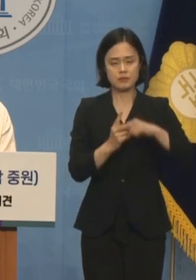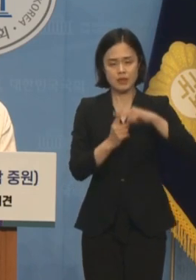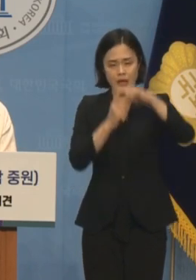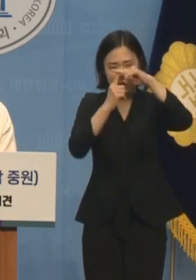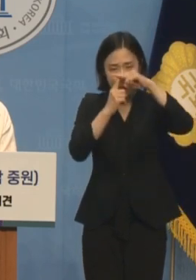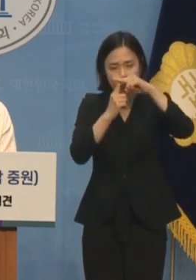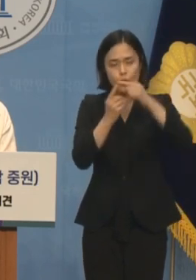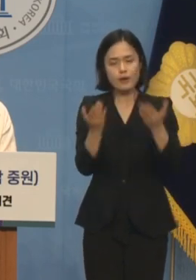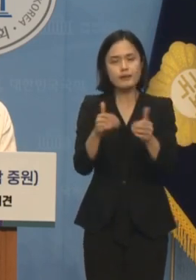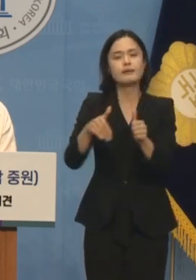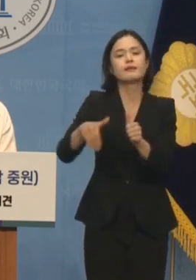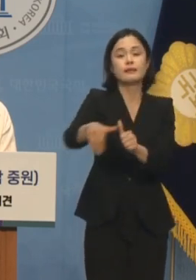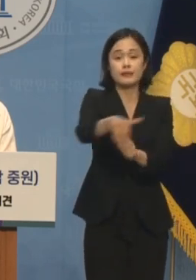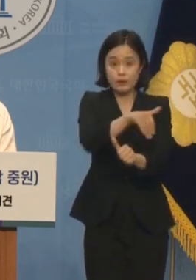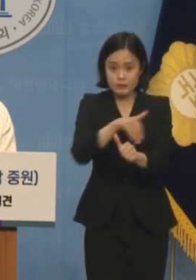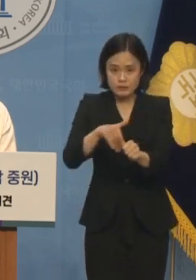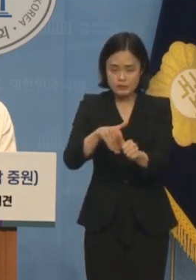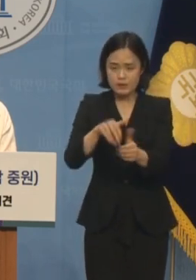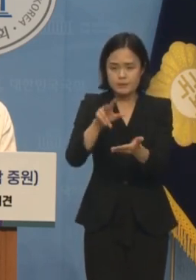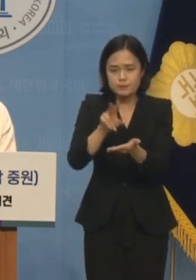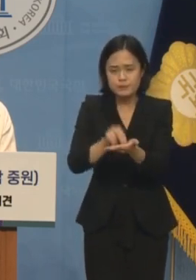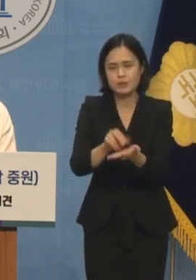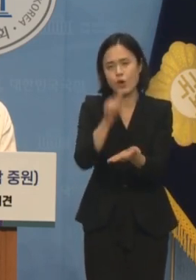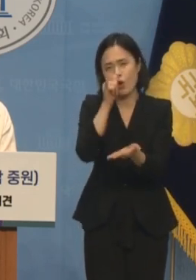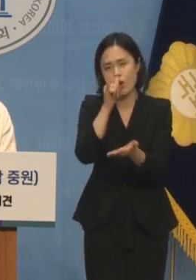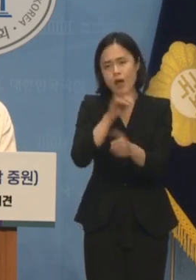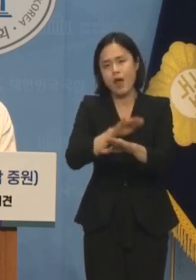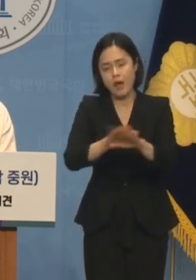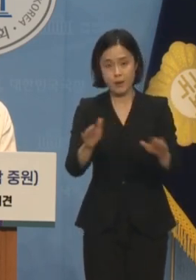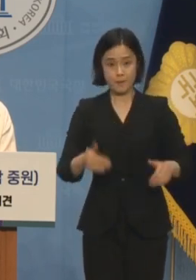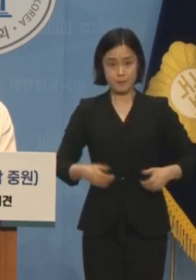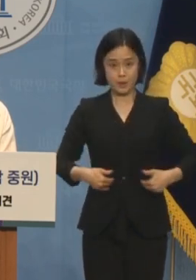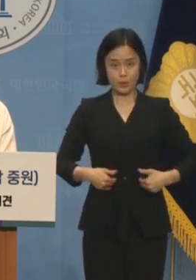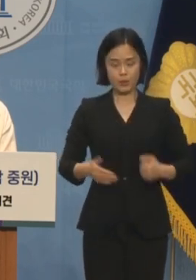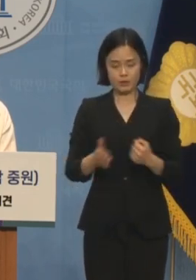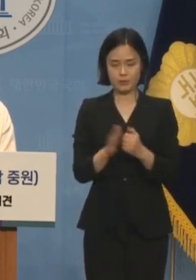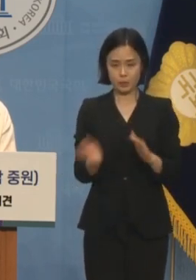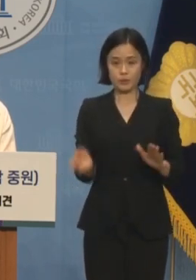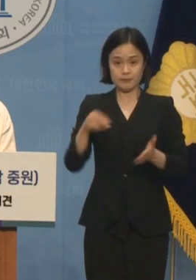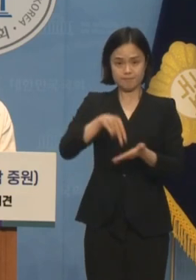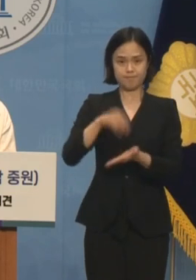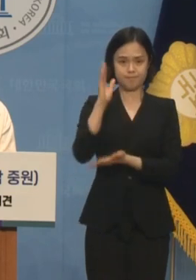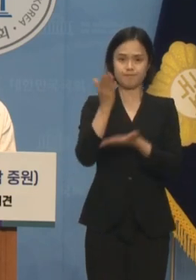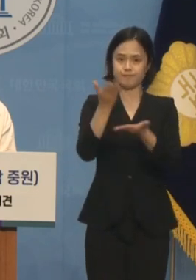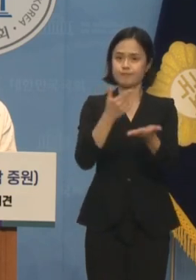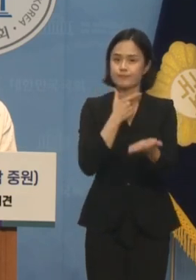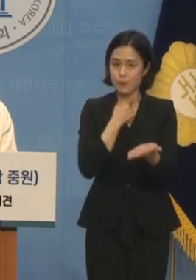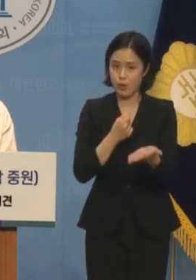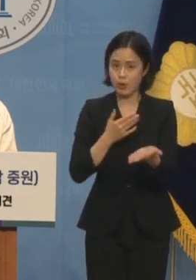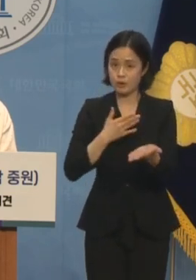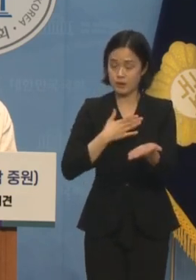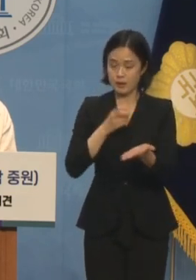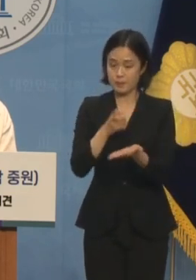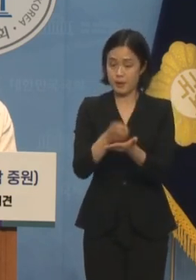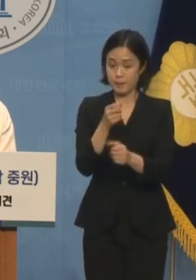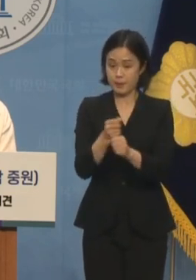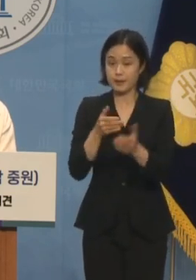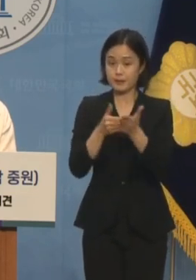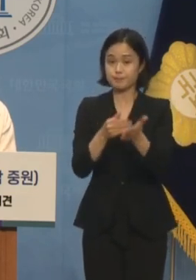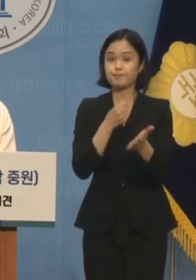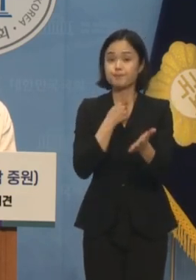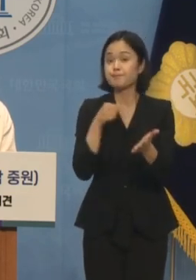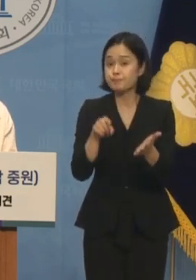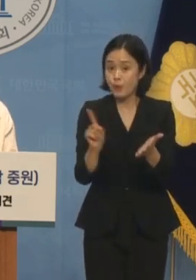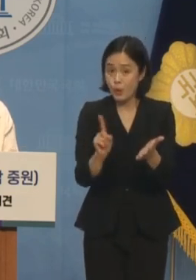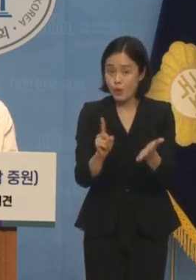해결을 위한 해법을 더하기 위해 이 자리에 섰습니다. 제가 발의하고자 하는 법안은 민주당 당론